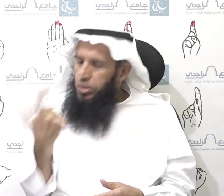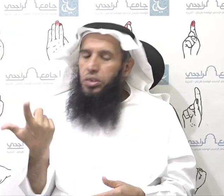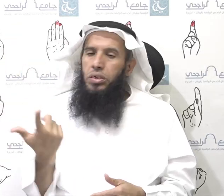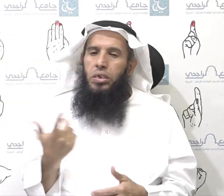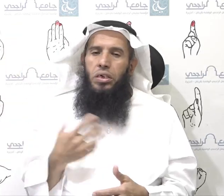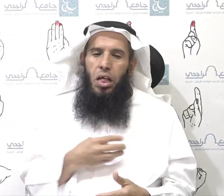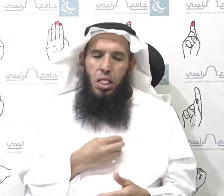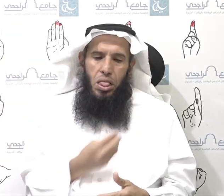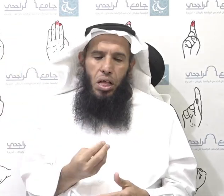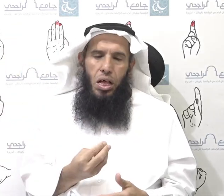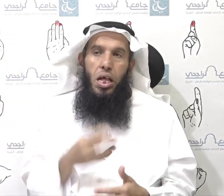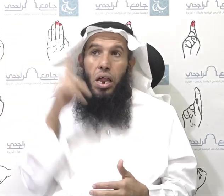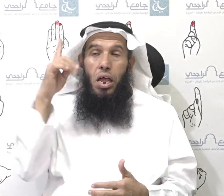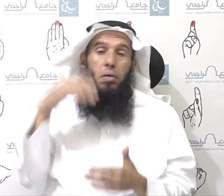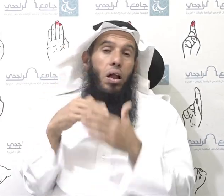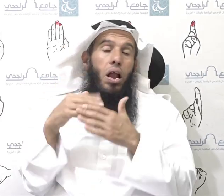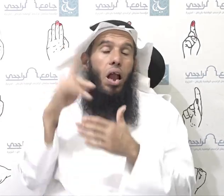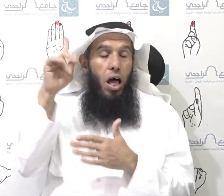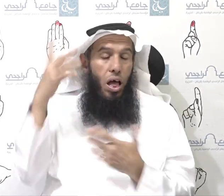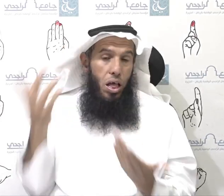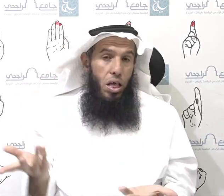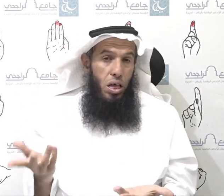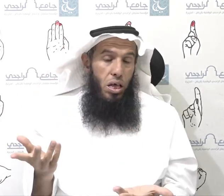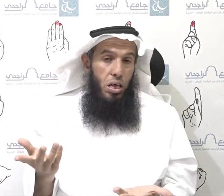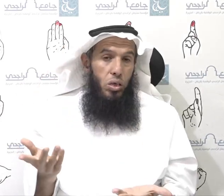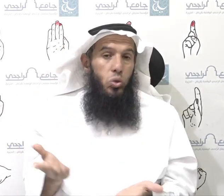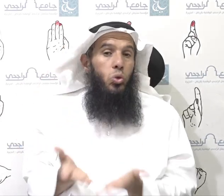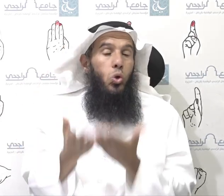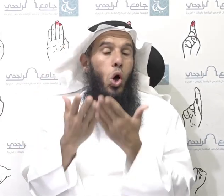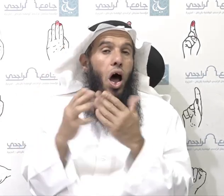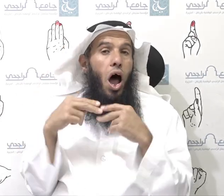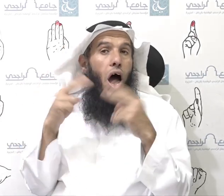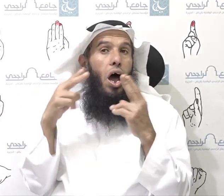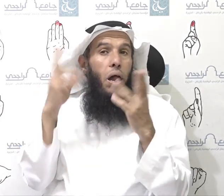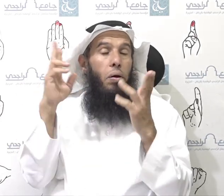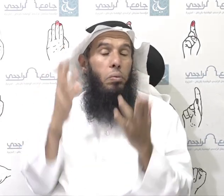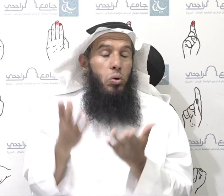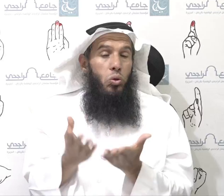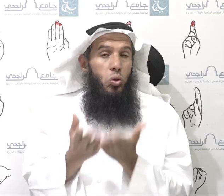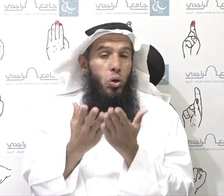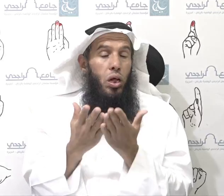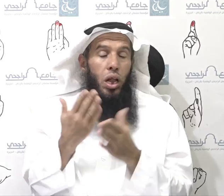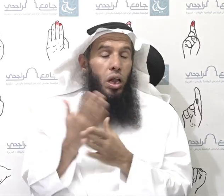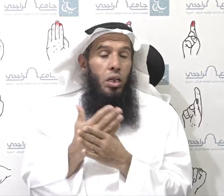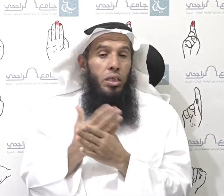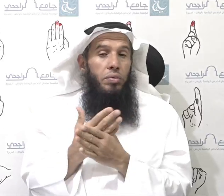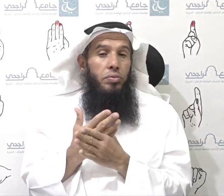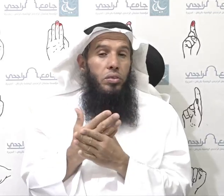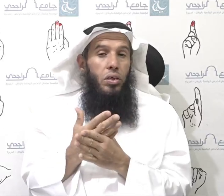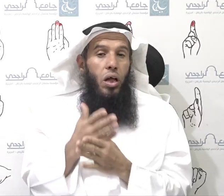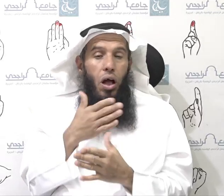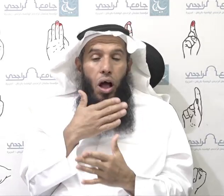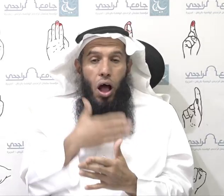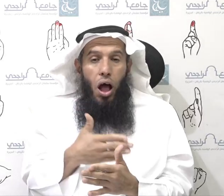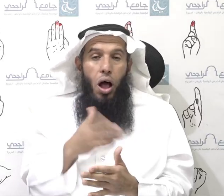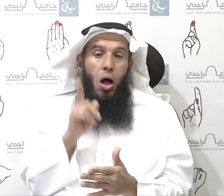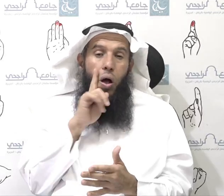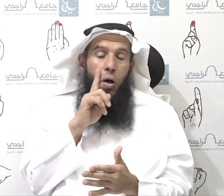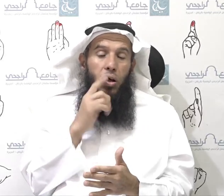من الله جل وعلا، دعاؤهم أقرب للقبول، أقرب ما يكون، لأنهم كبار في السن.